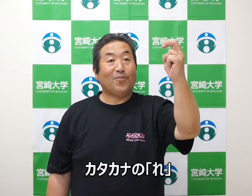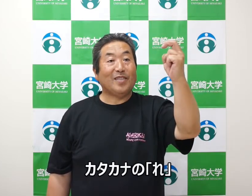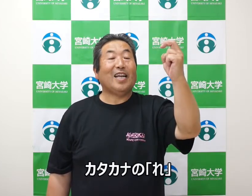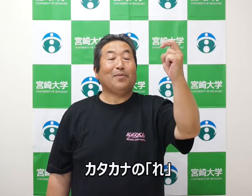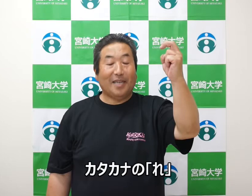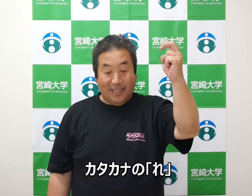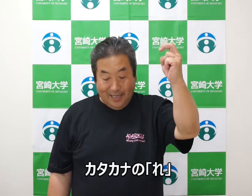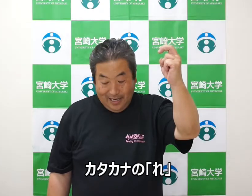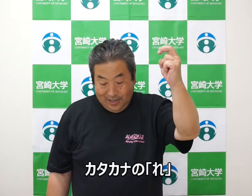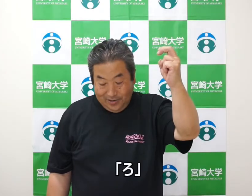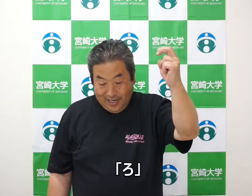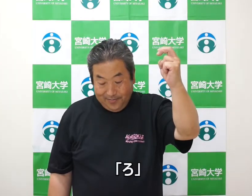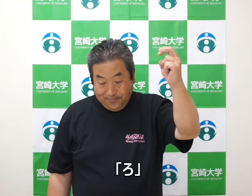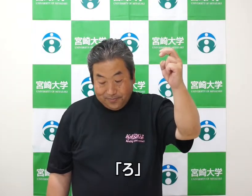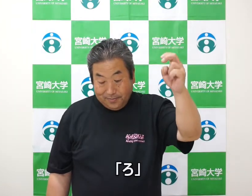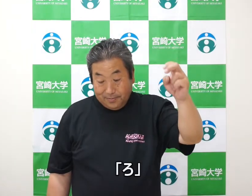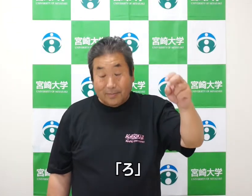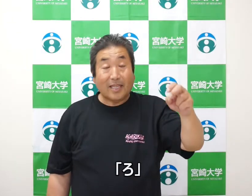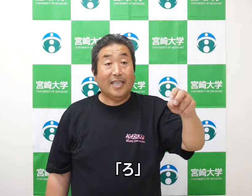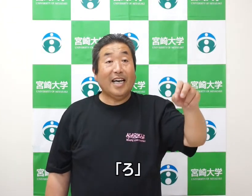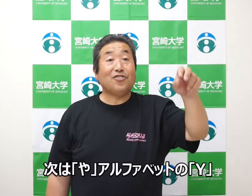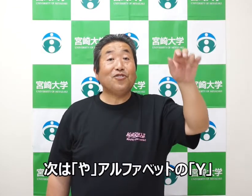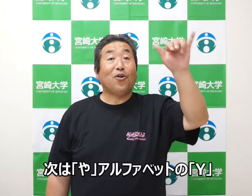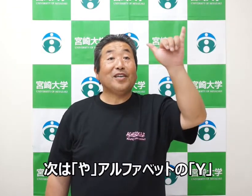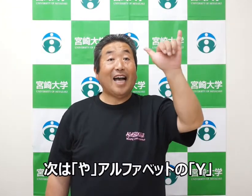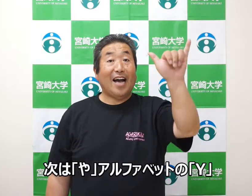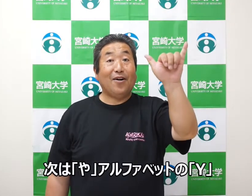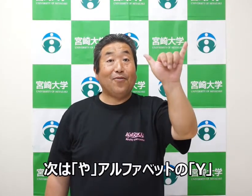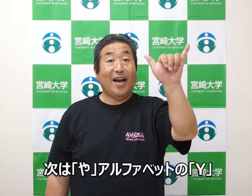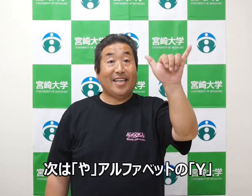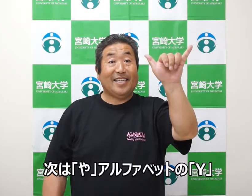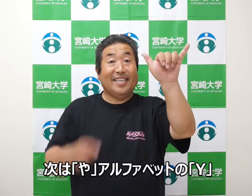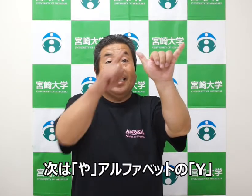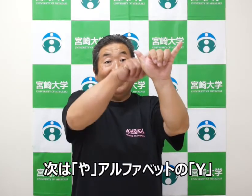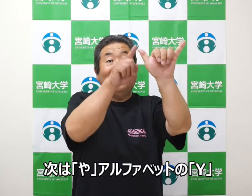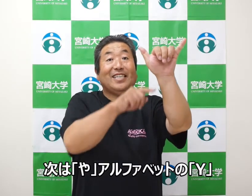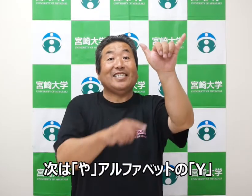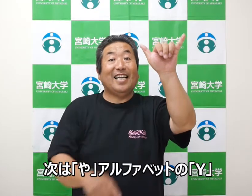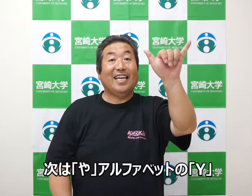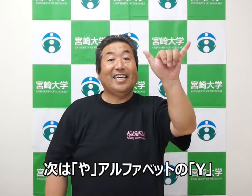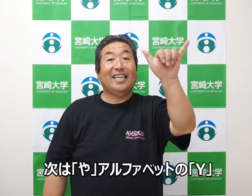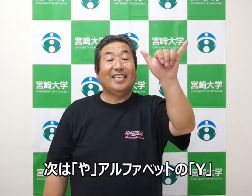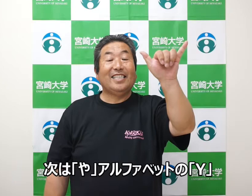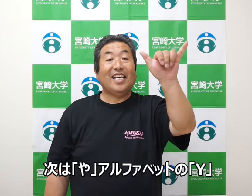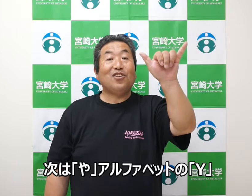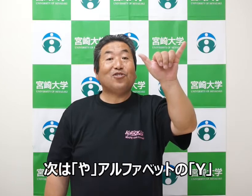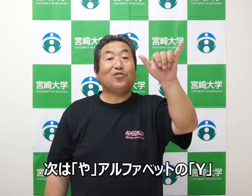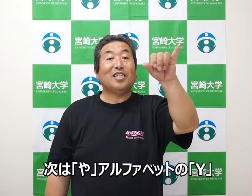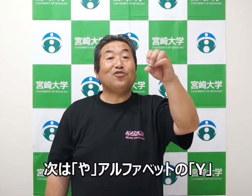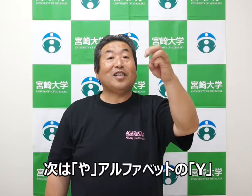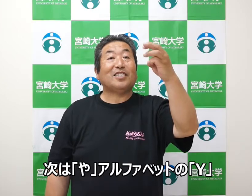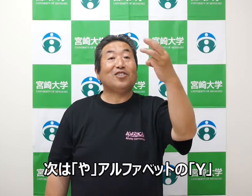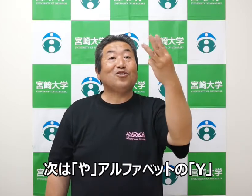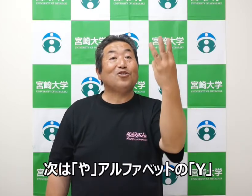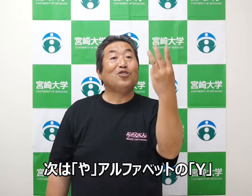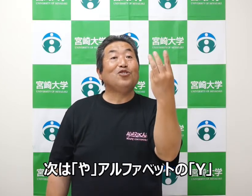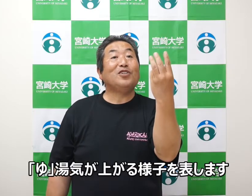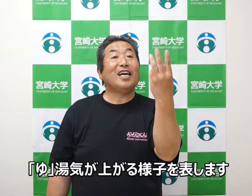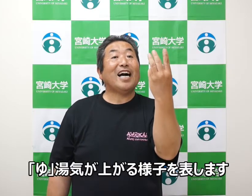になります。次ヤユヨヤワイワイですね。で次ユです。ユ湯気が